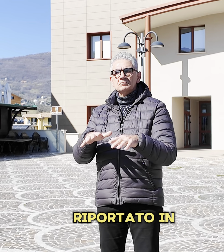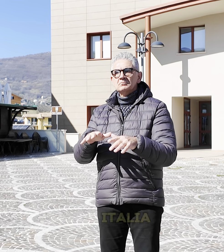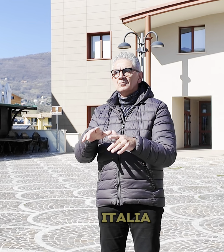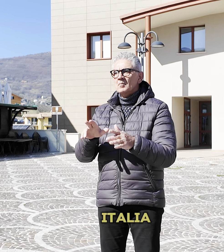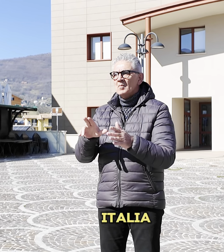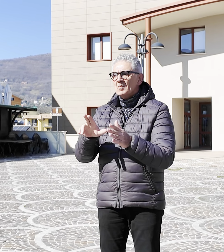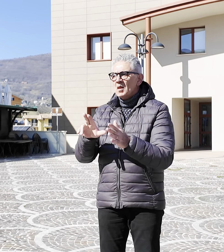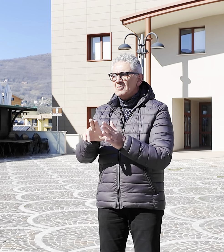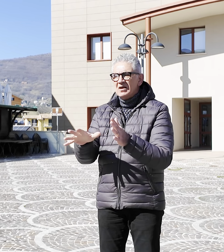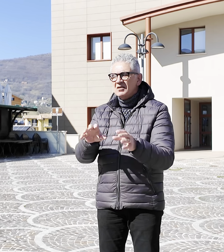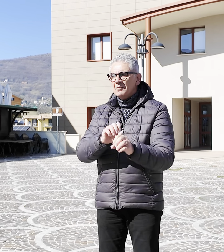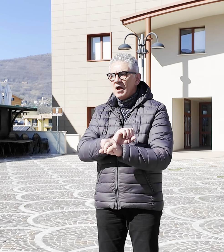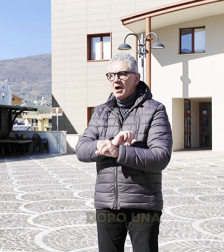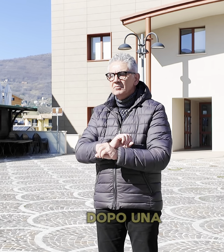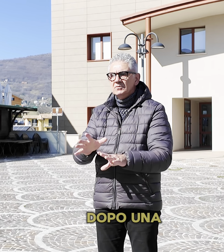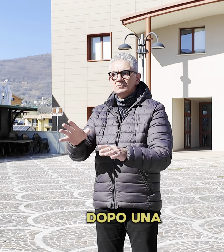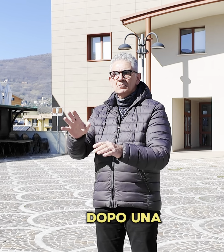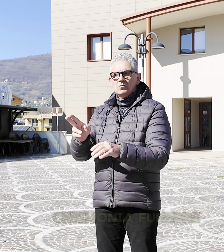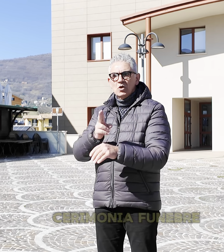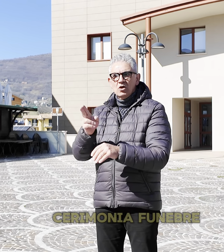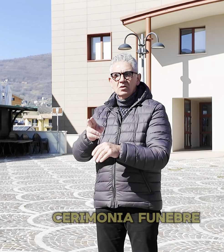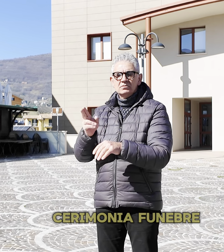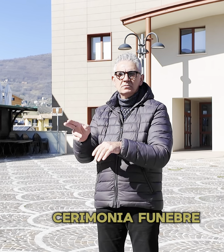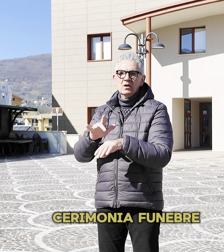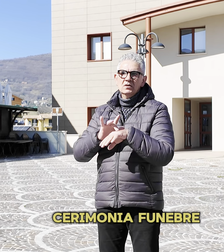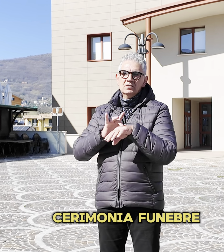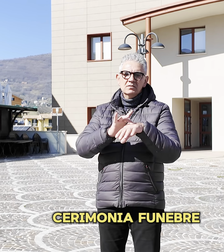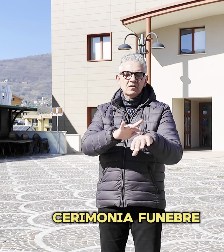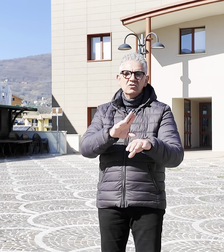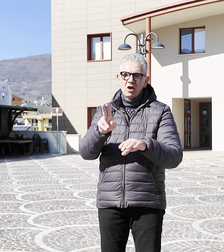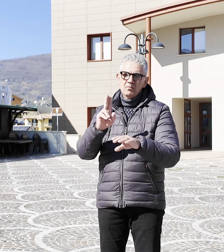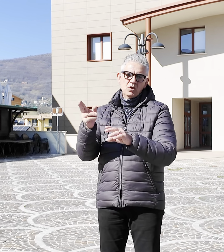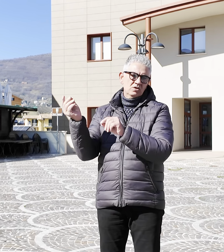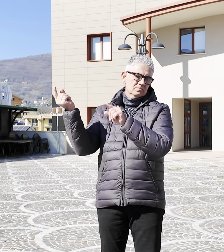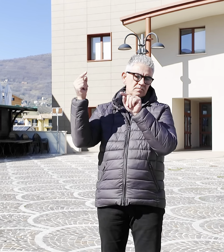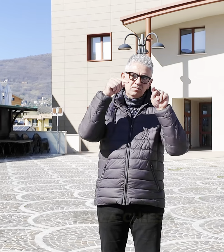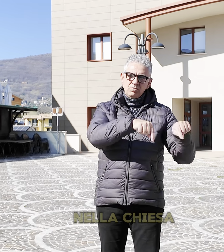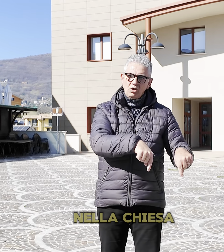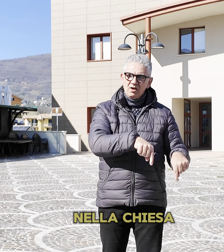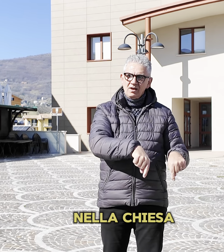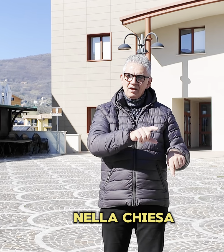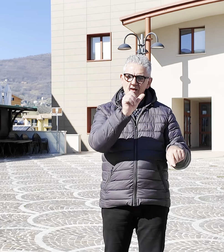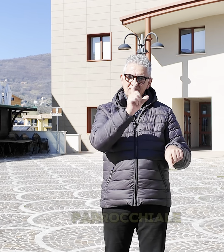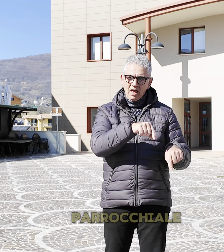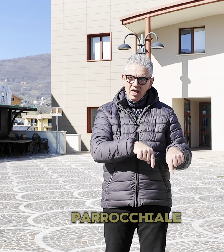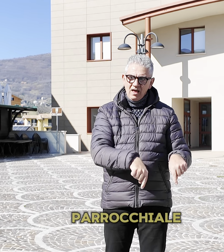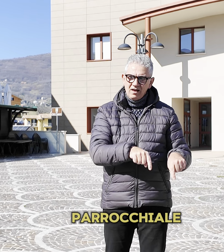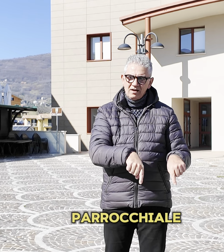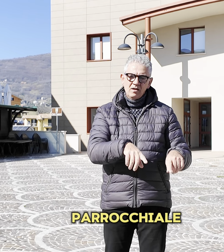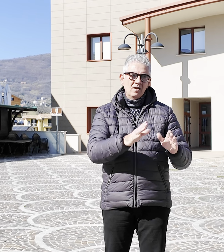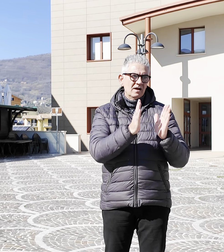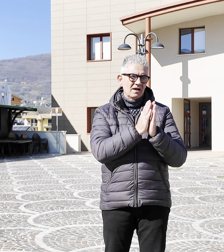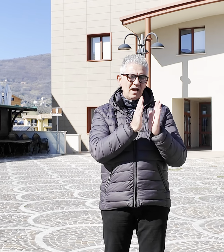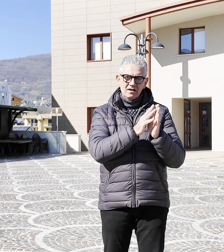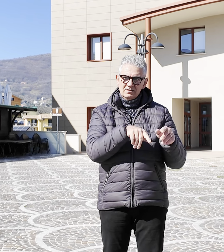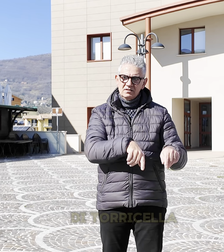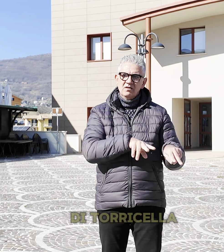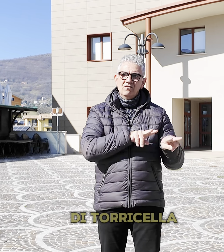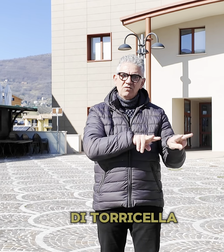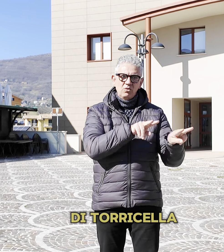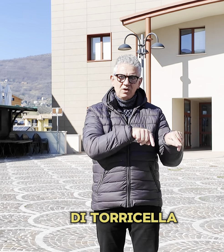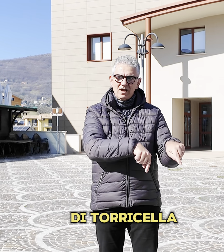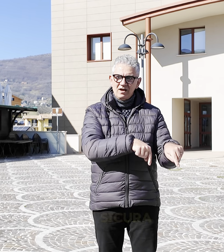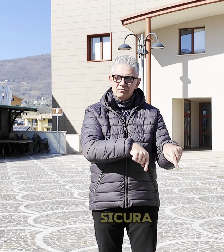Riportato in Italia dopo una cerimonia funebre nella chiesa parrocchiale